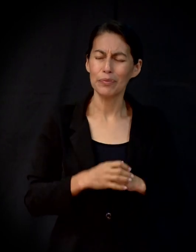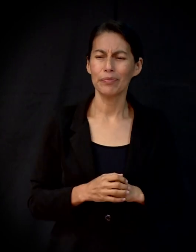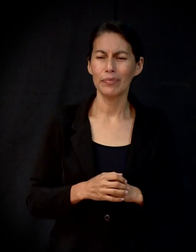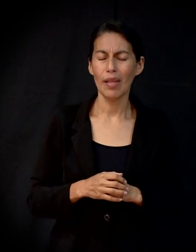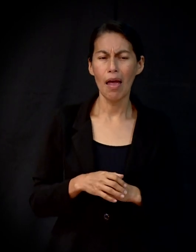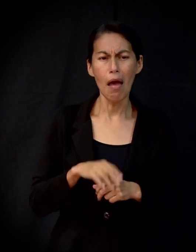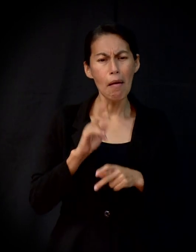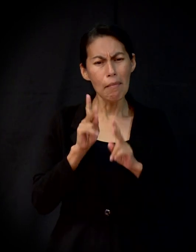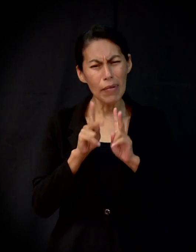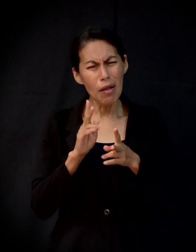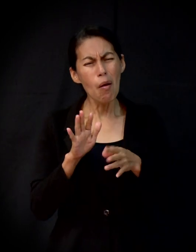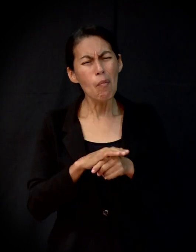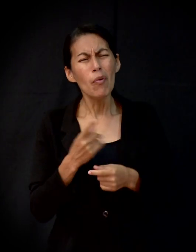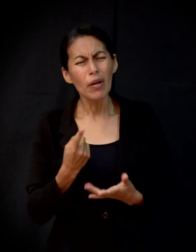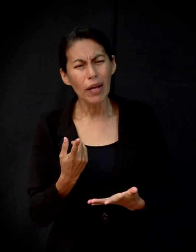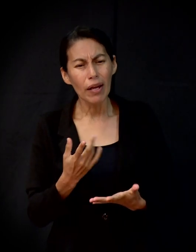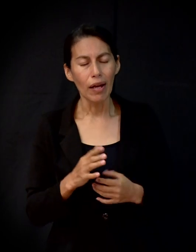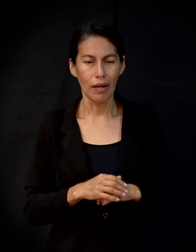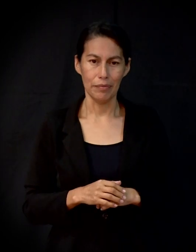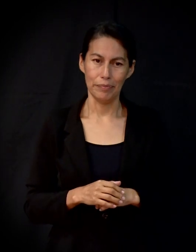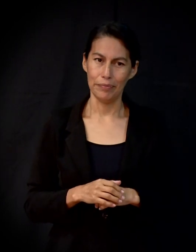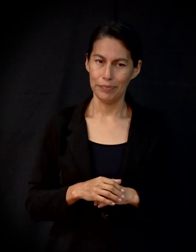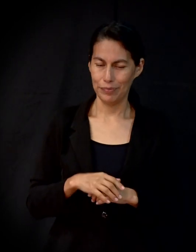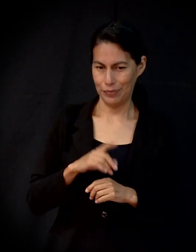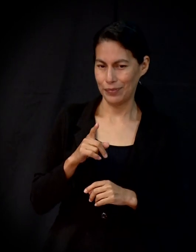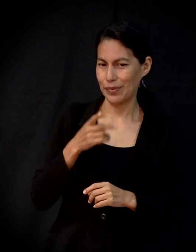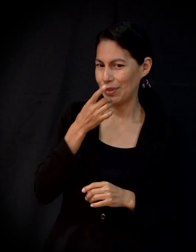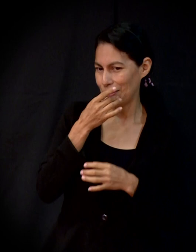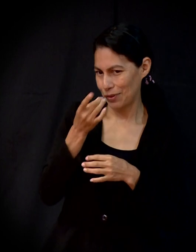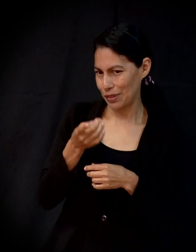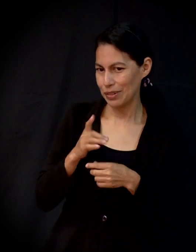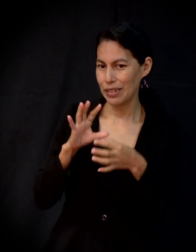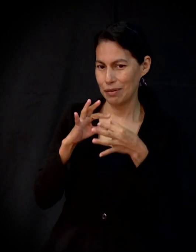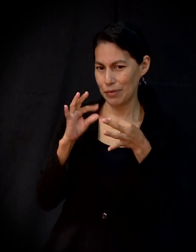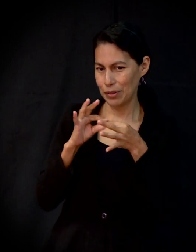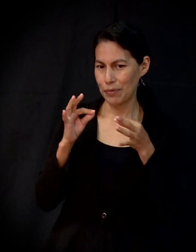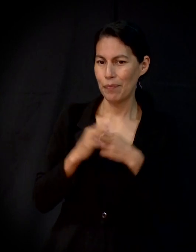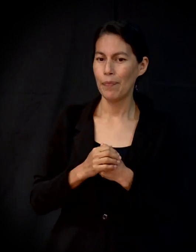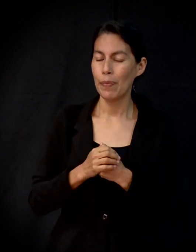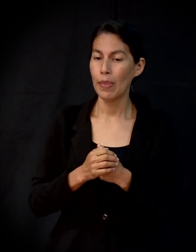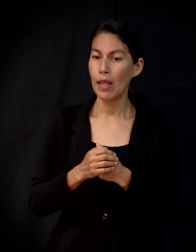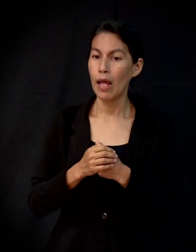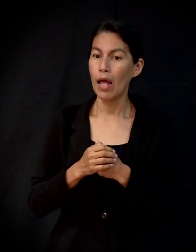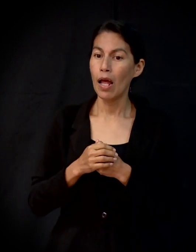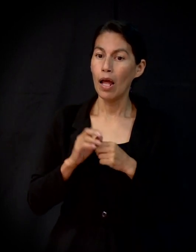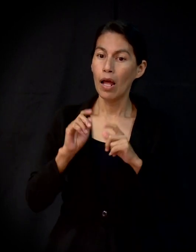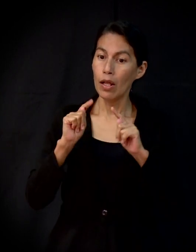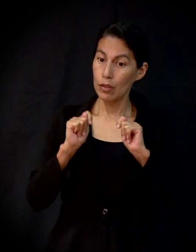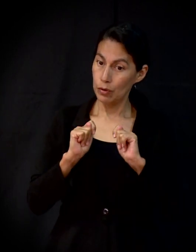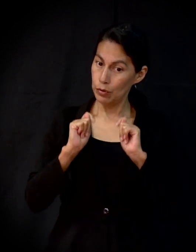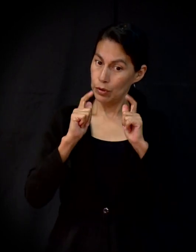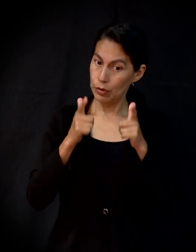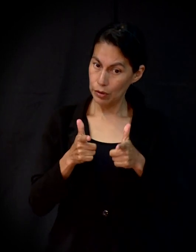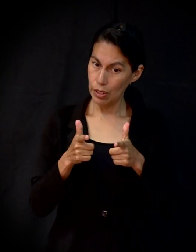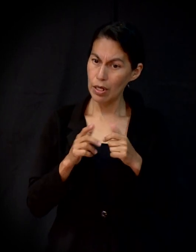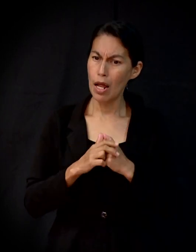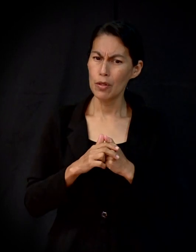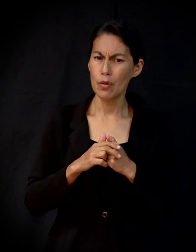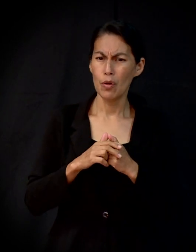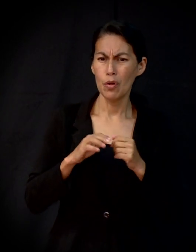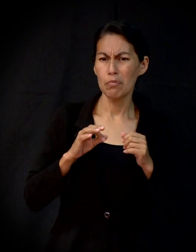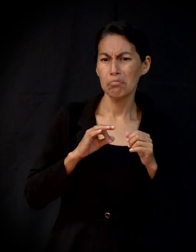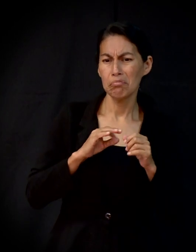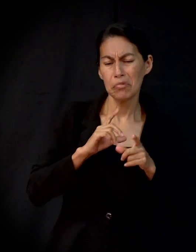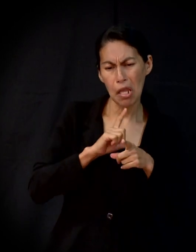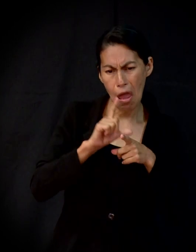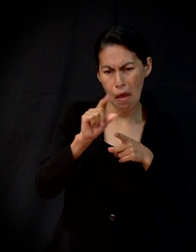experiencia? Yo voy a explicar un poquito el contexto de que resulta que yo iba a buscar por razones del trabajo que se siente, iba